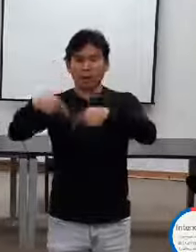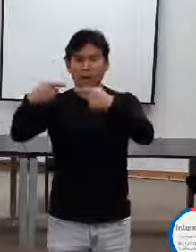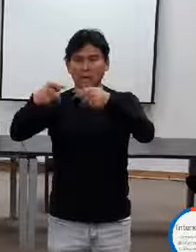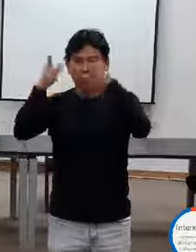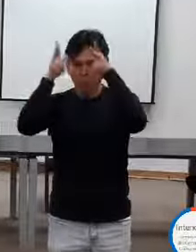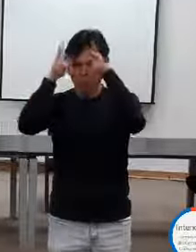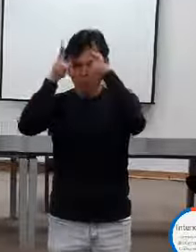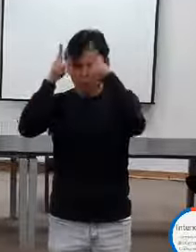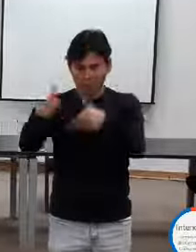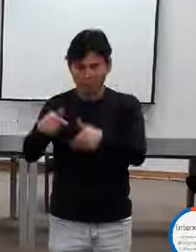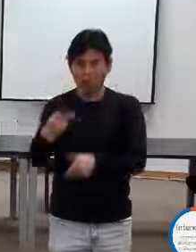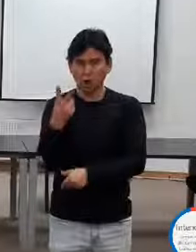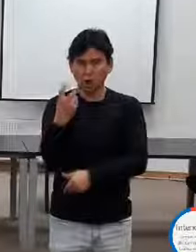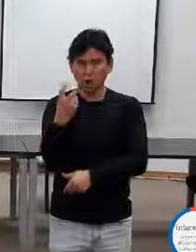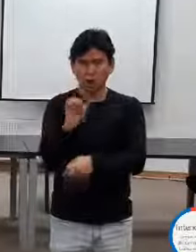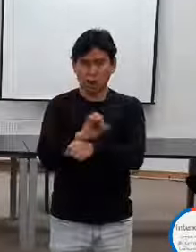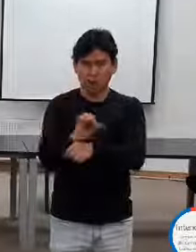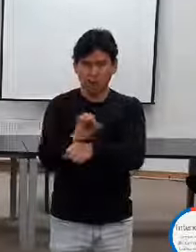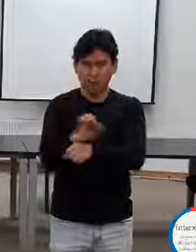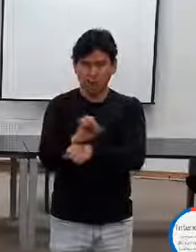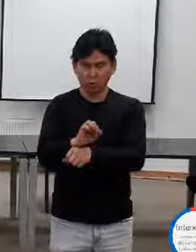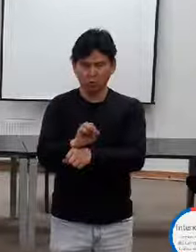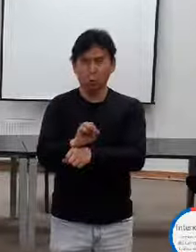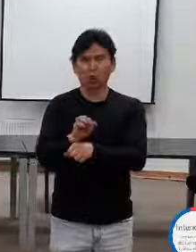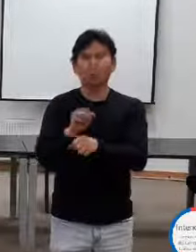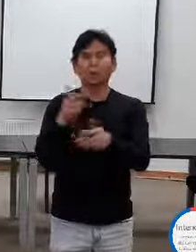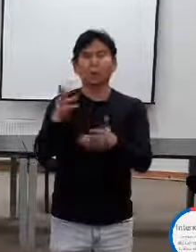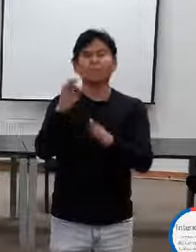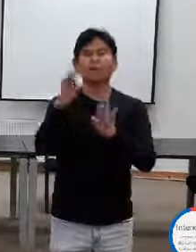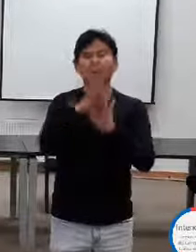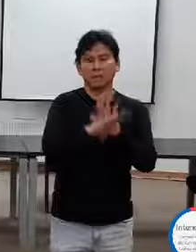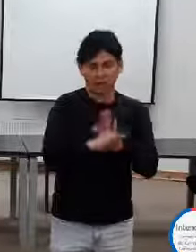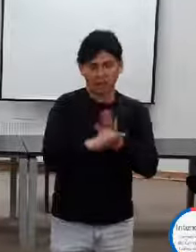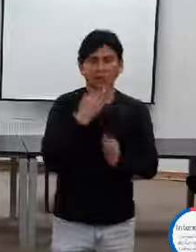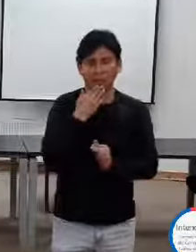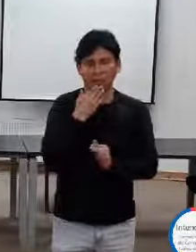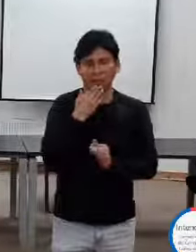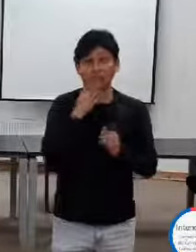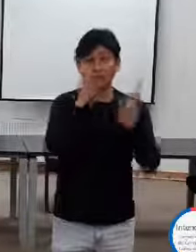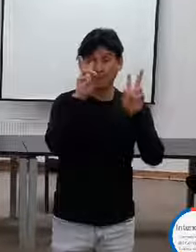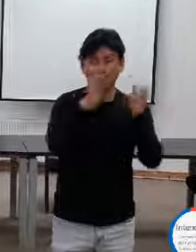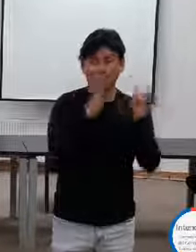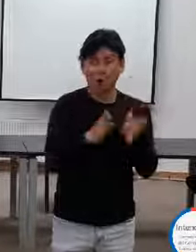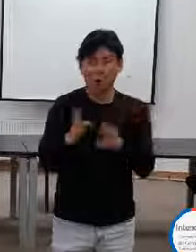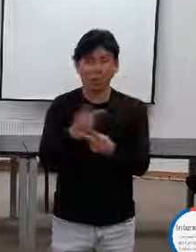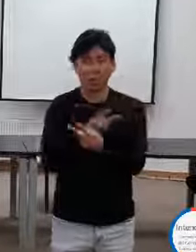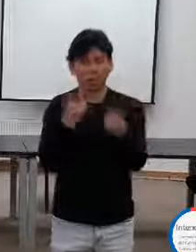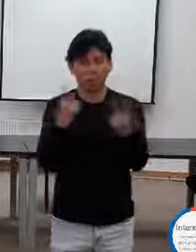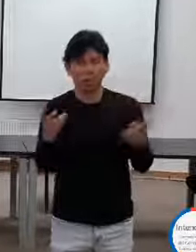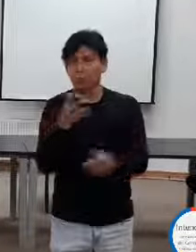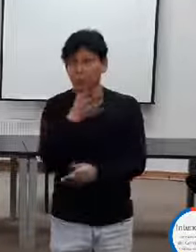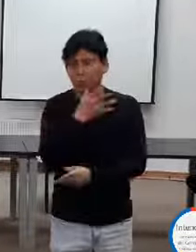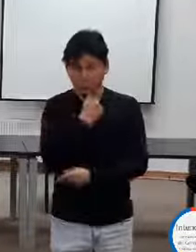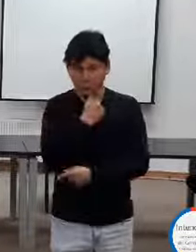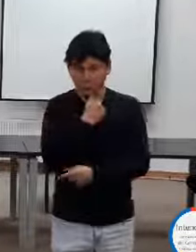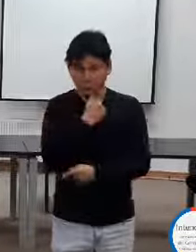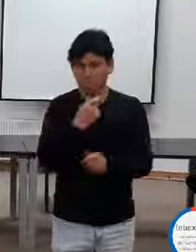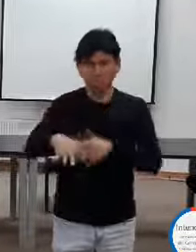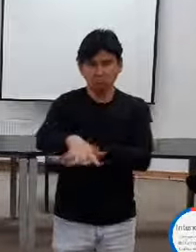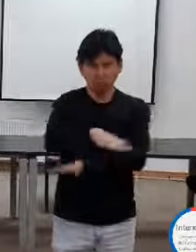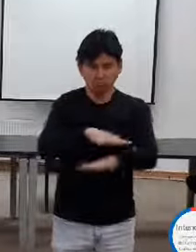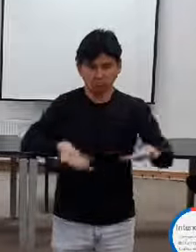así como también 12 vehículos en Paso Huemules. Respecto al orden público, no ha habido alteración